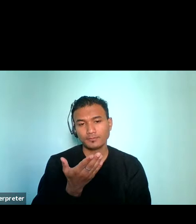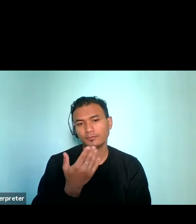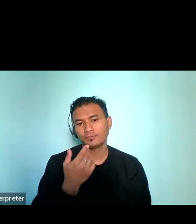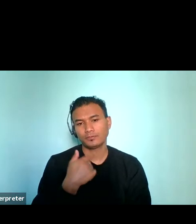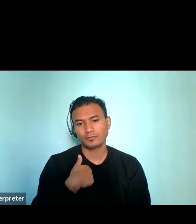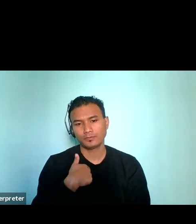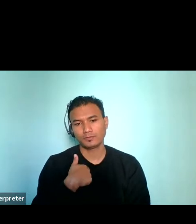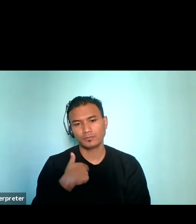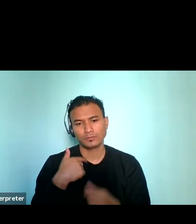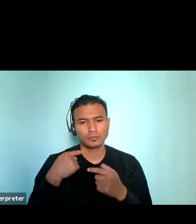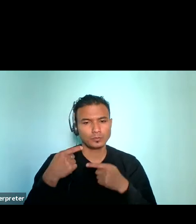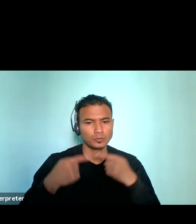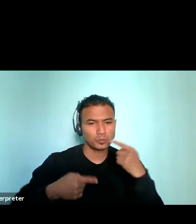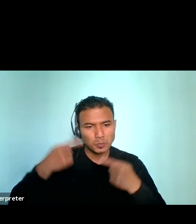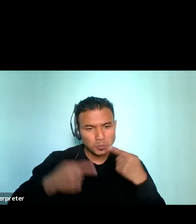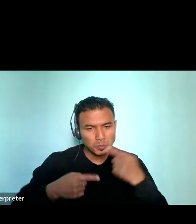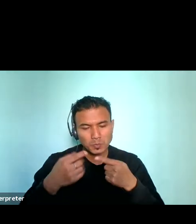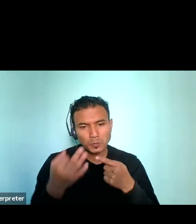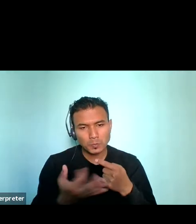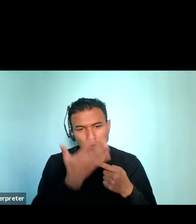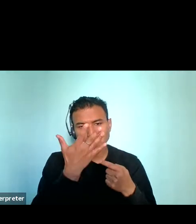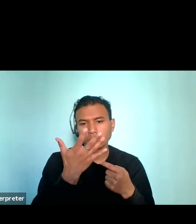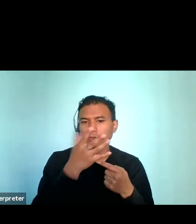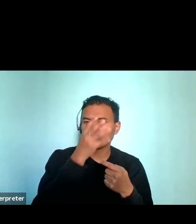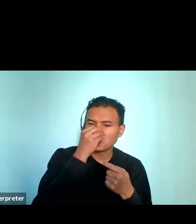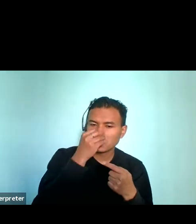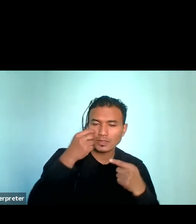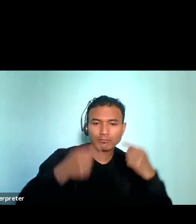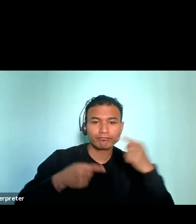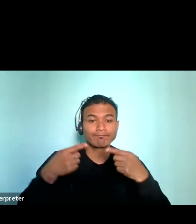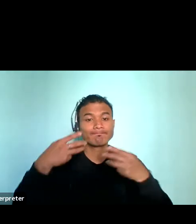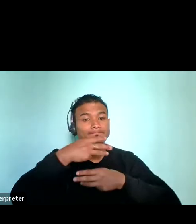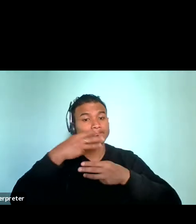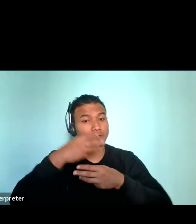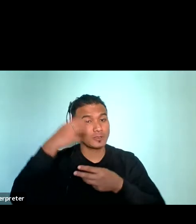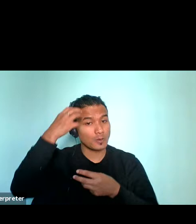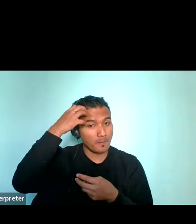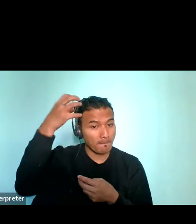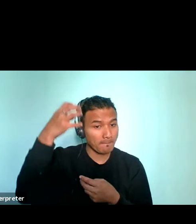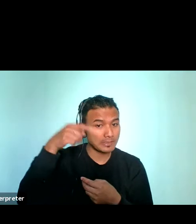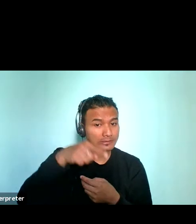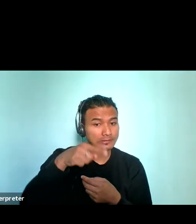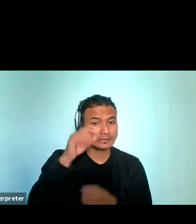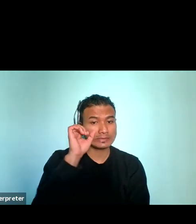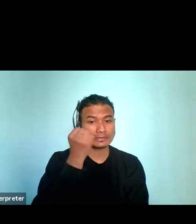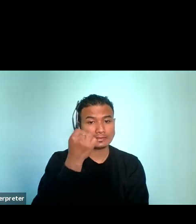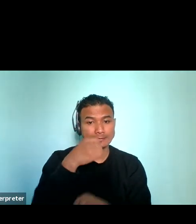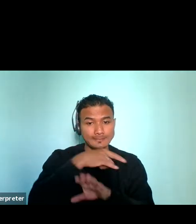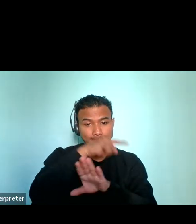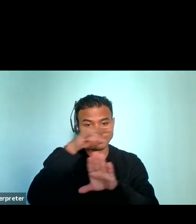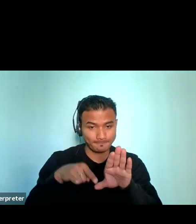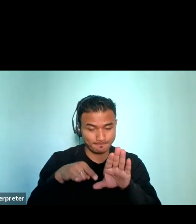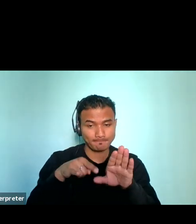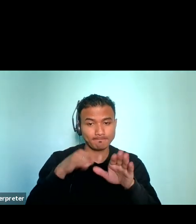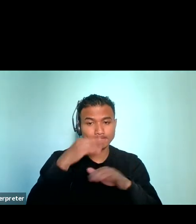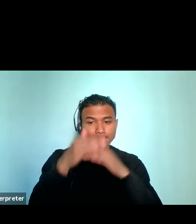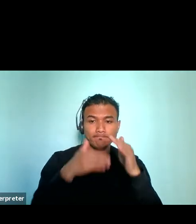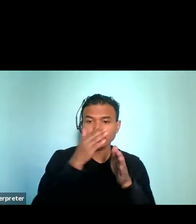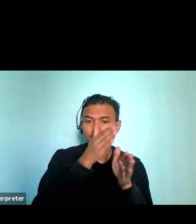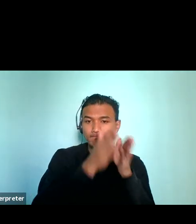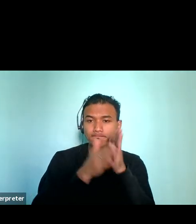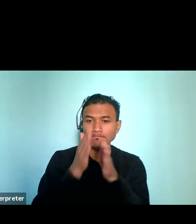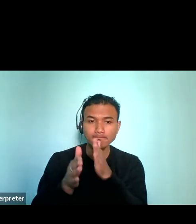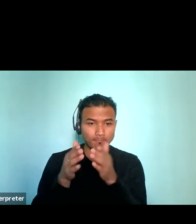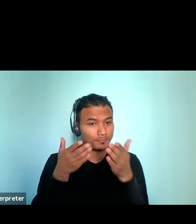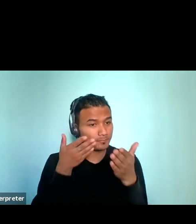ada proyek strategis nasional, kalau yang sekarang. Kalau kami di SPP, di 4 kabupaten itu juga berkonflik